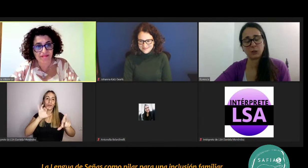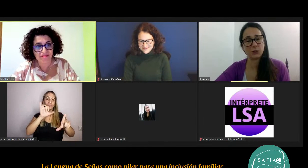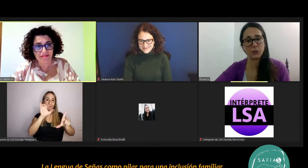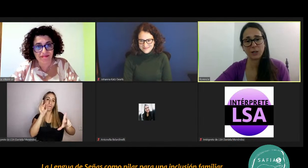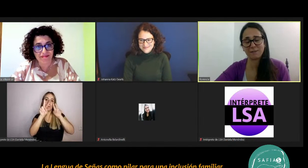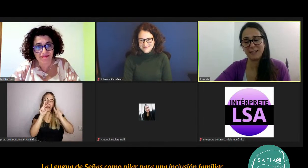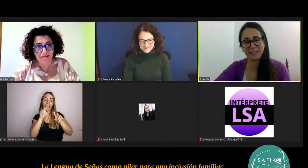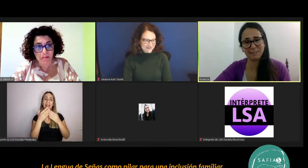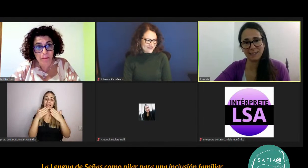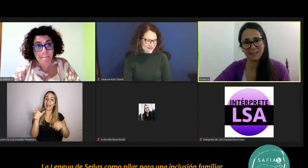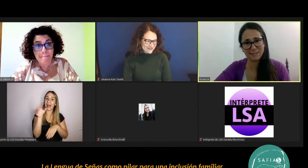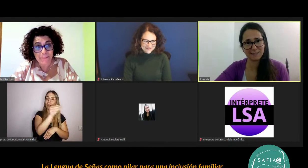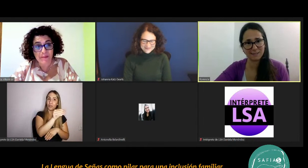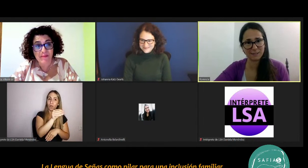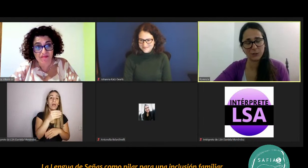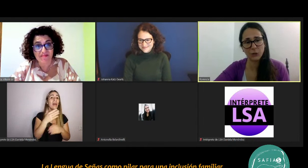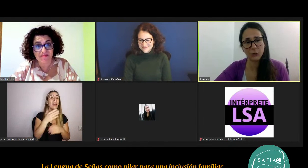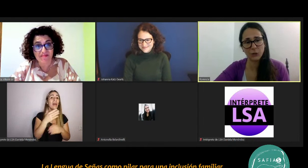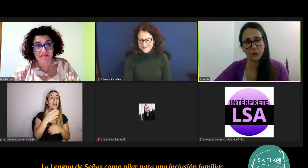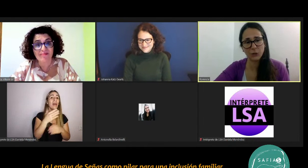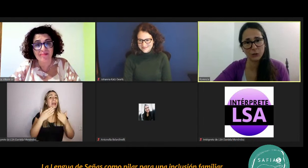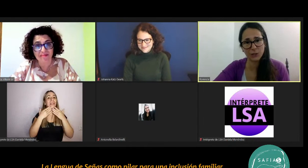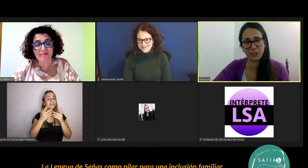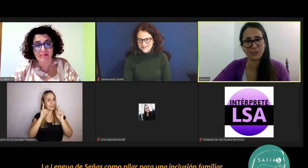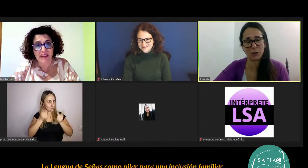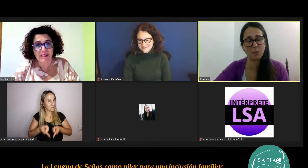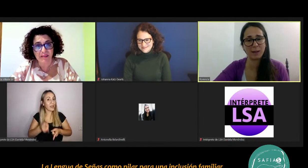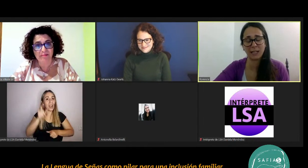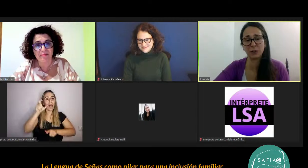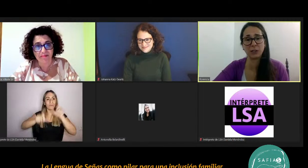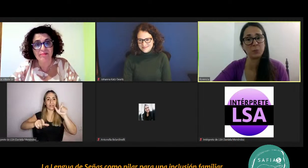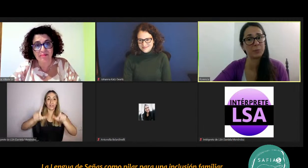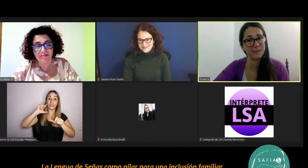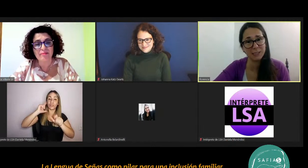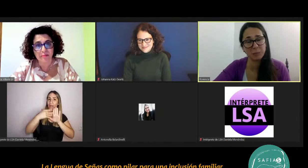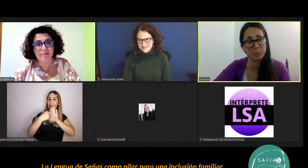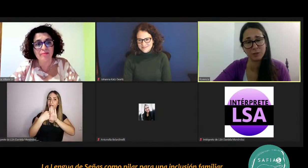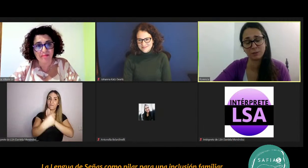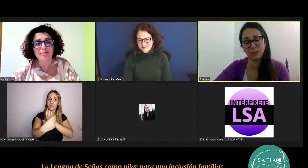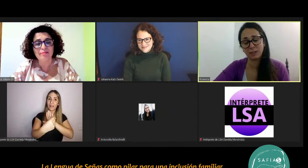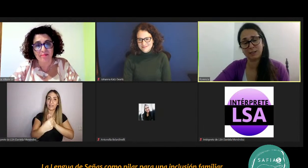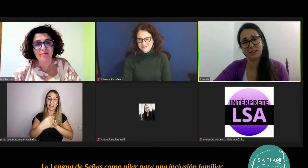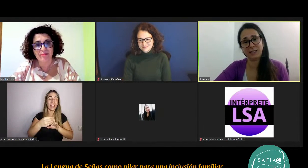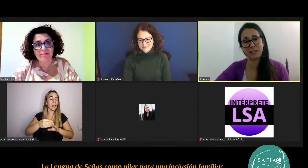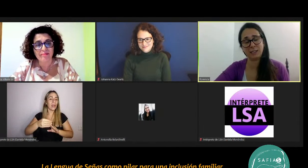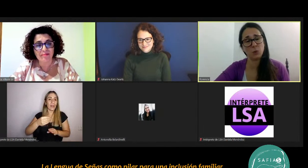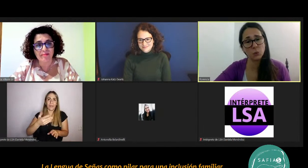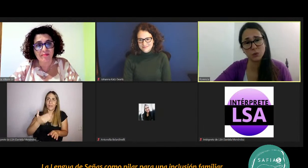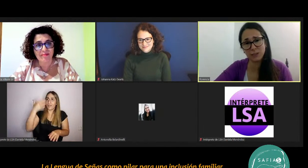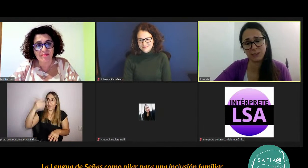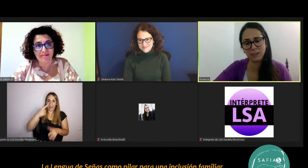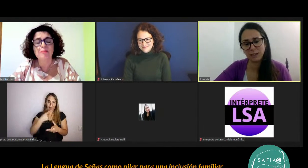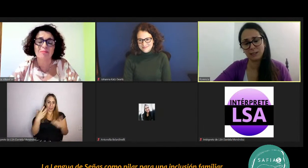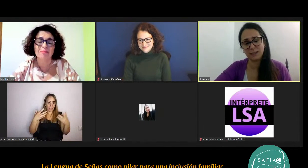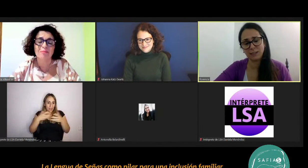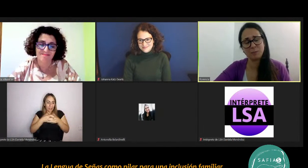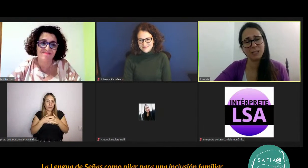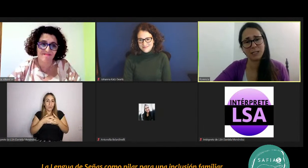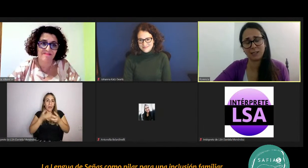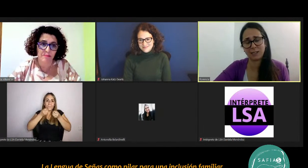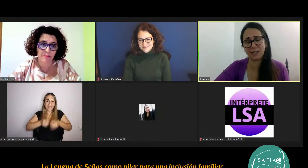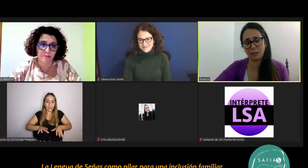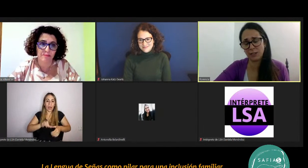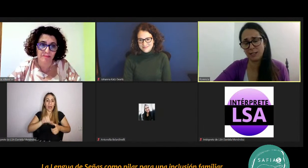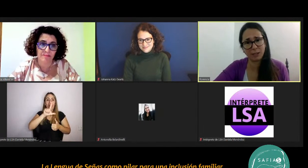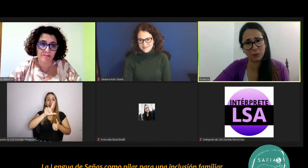A todos los referentes sordos que nos acompañaron desde un principio, Lucy,